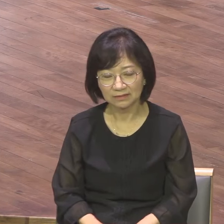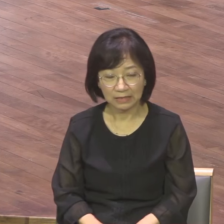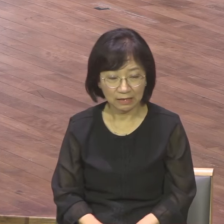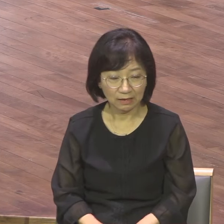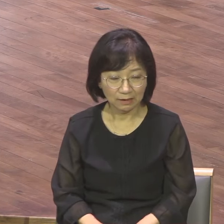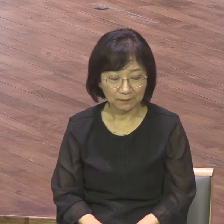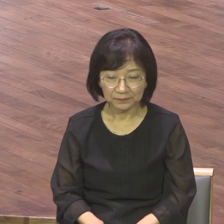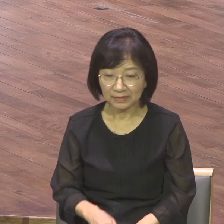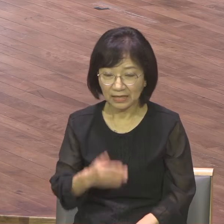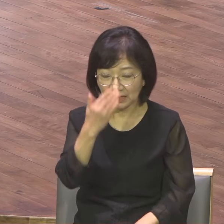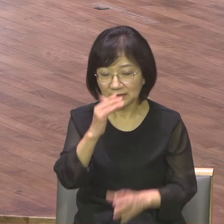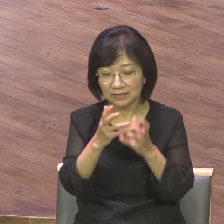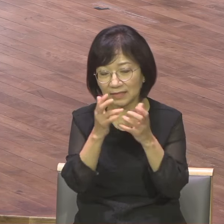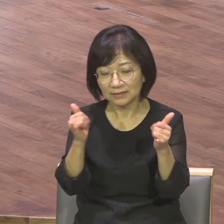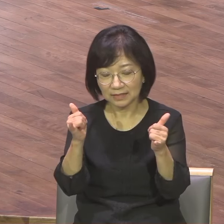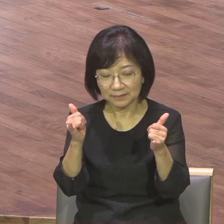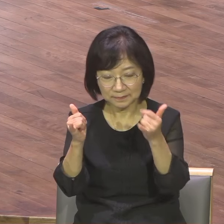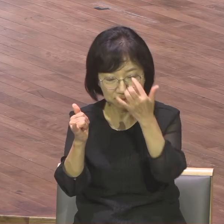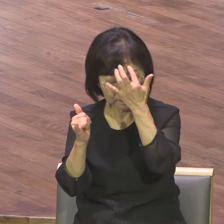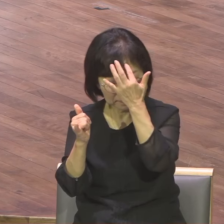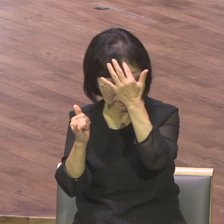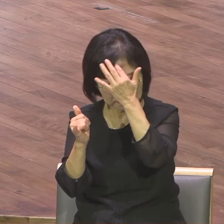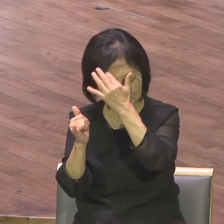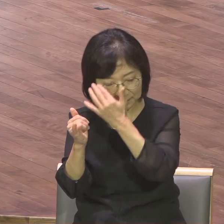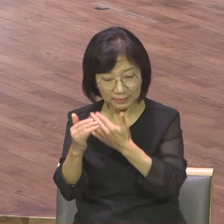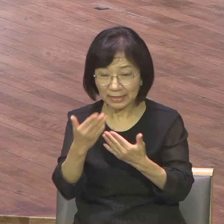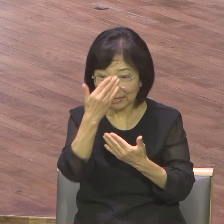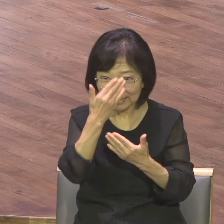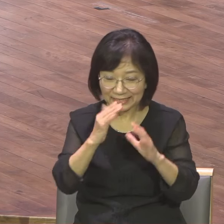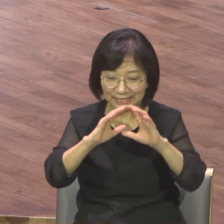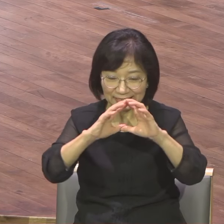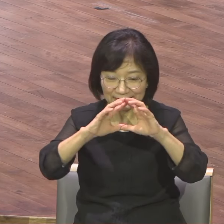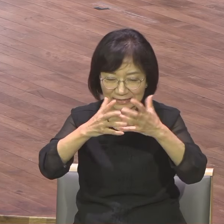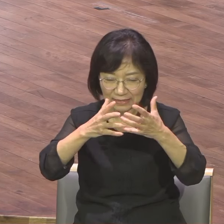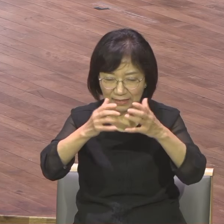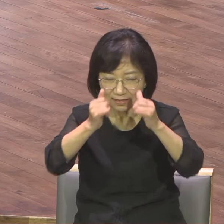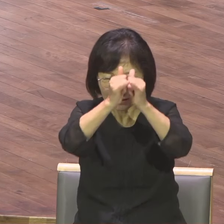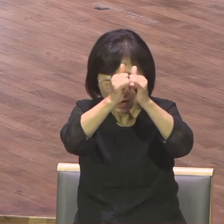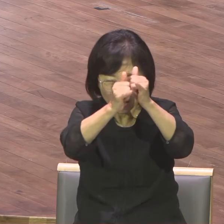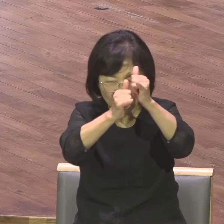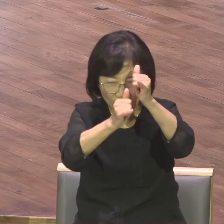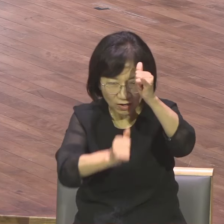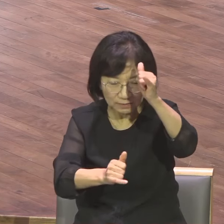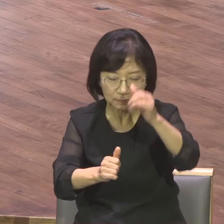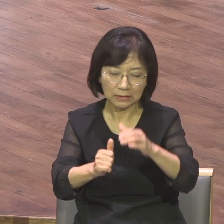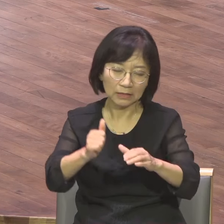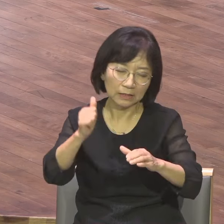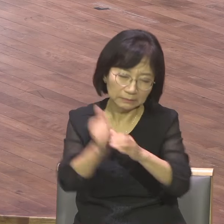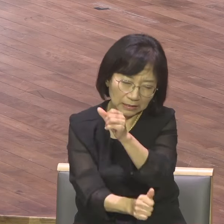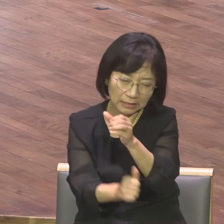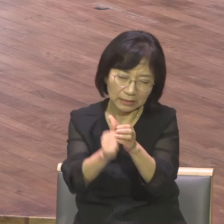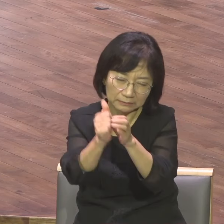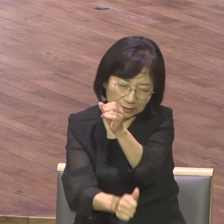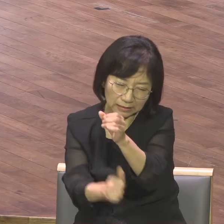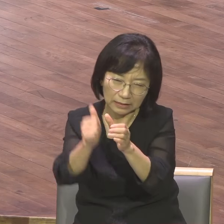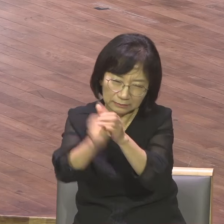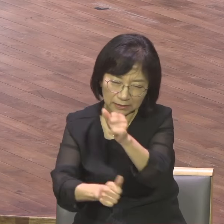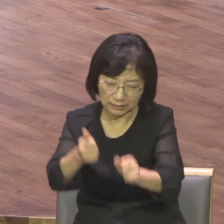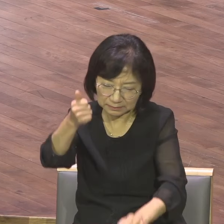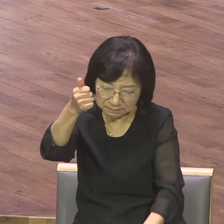서락. 이스라엘 백성 그렇게 하지 않았어요. 이스라엘 역사를 보면요, 반복되는 실패가 나와요. 계속 실패합니다.